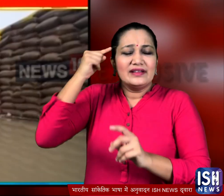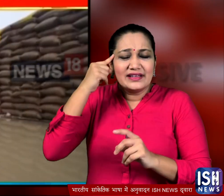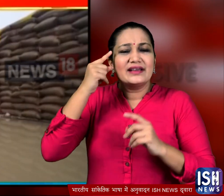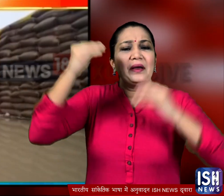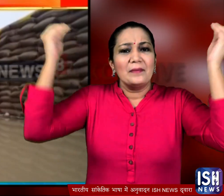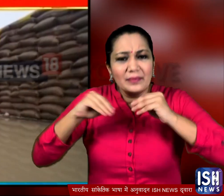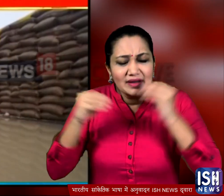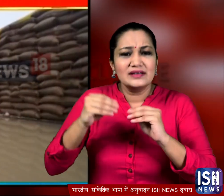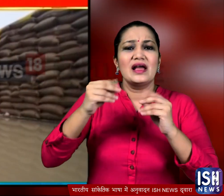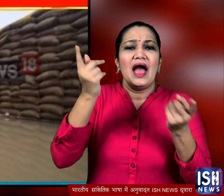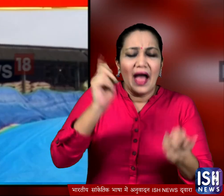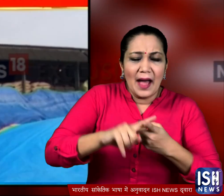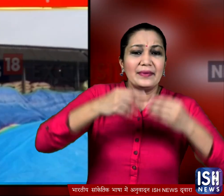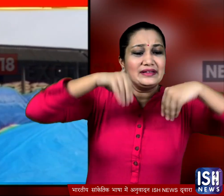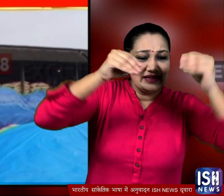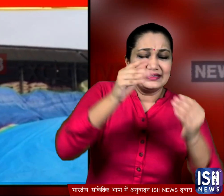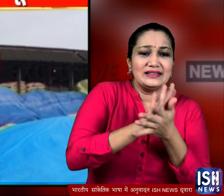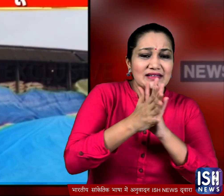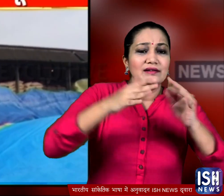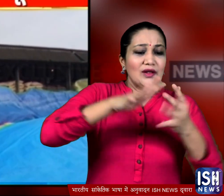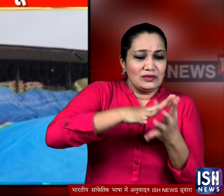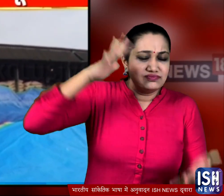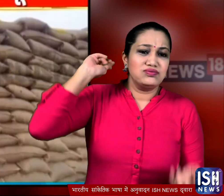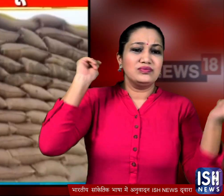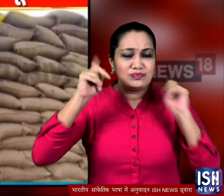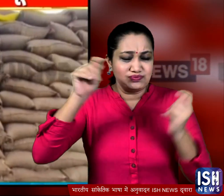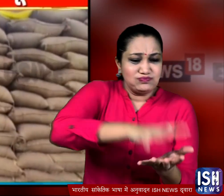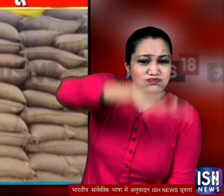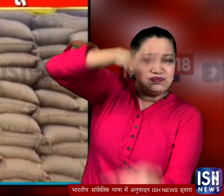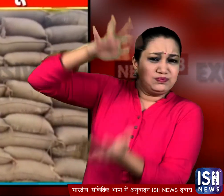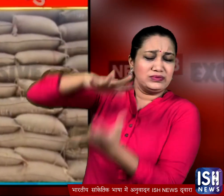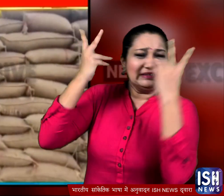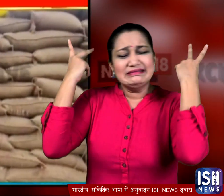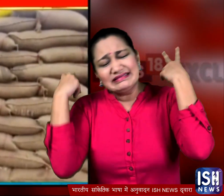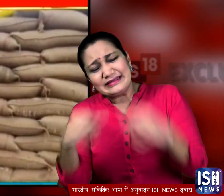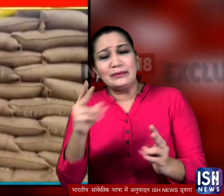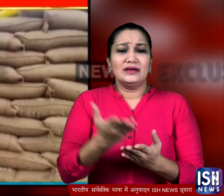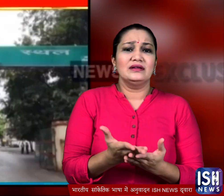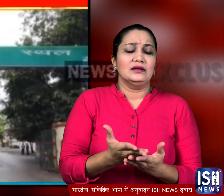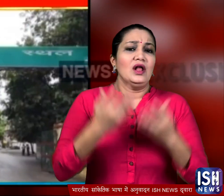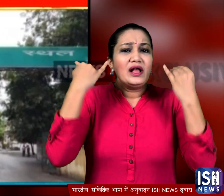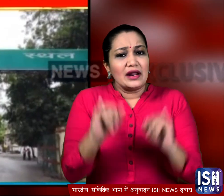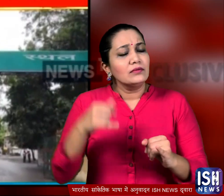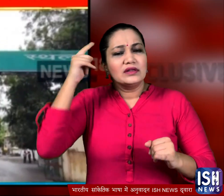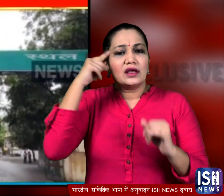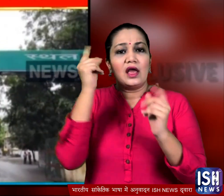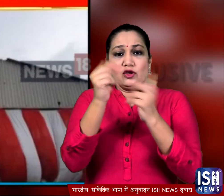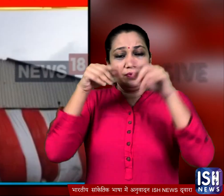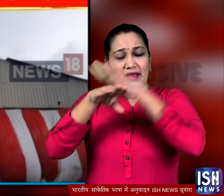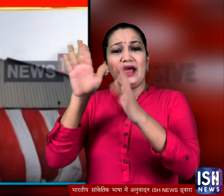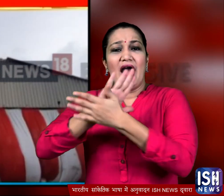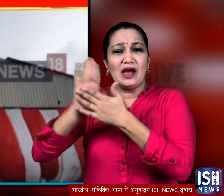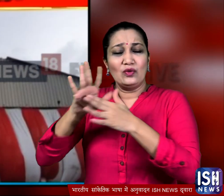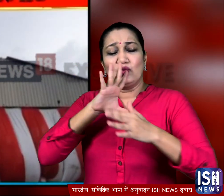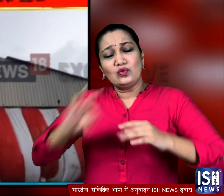आया कि इस बारिश में मंडियों और गोदामों में खुले में रखा हजारों क्विंटल गेहूं बर्बाद हो जाएगा। उत्तर प्रदेश के हरदोई में